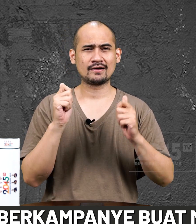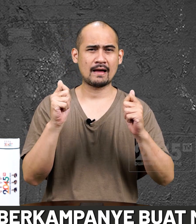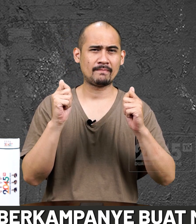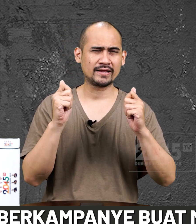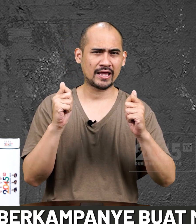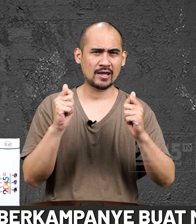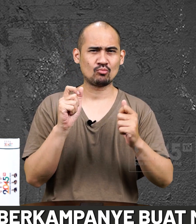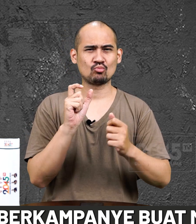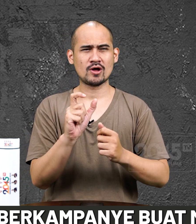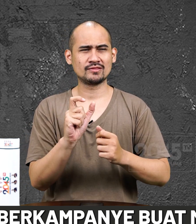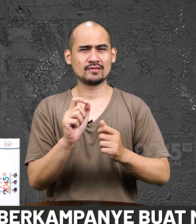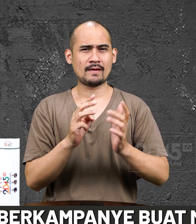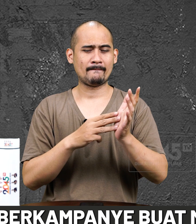rakyat.